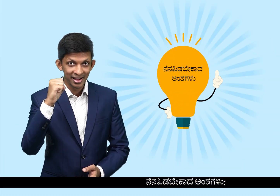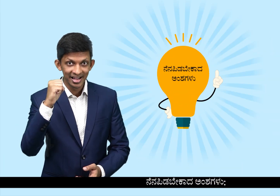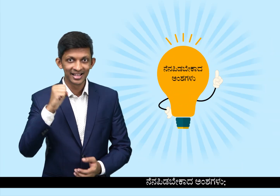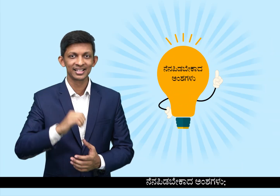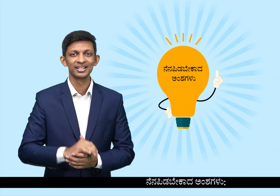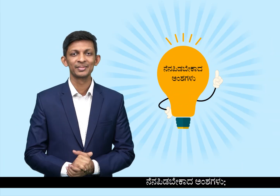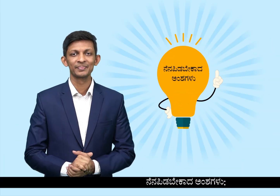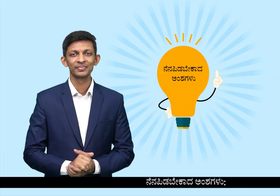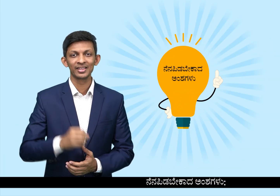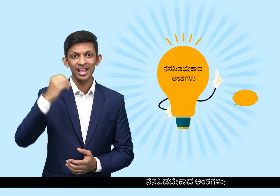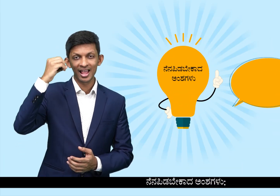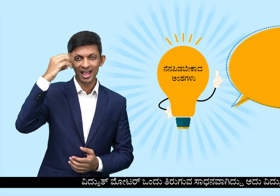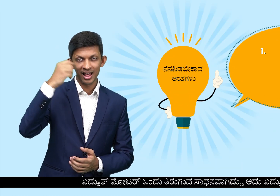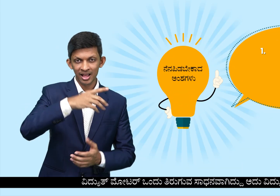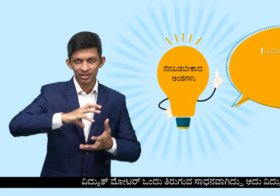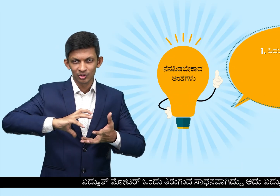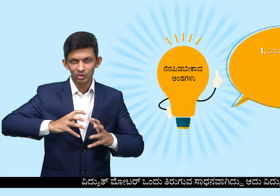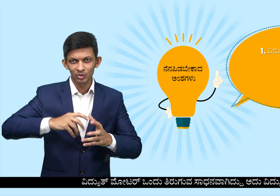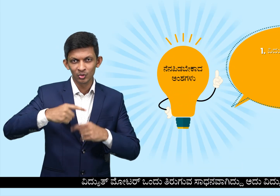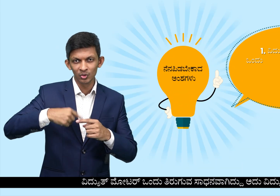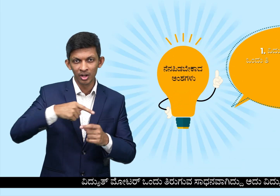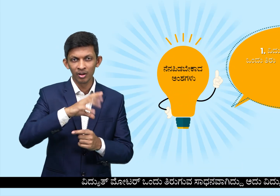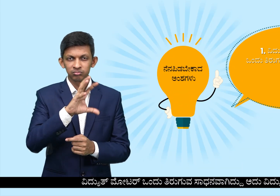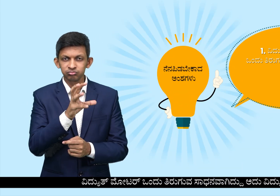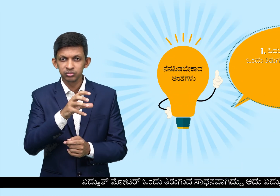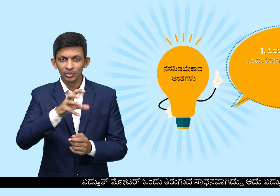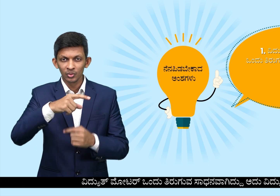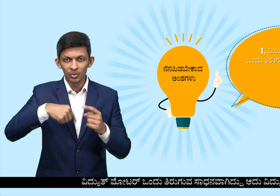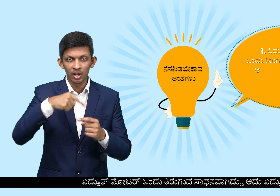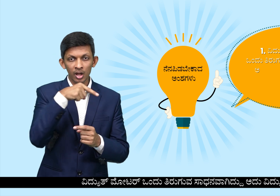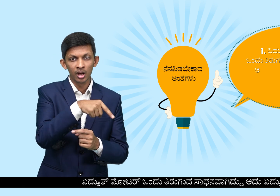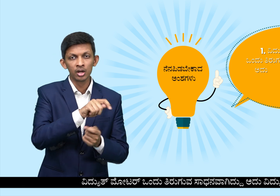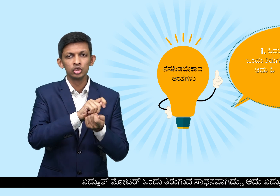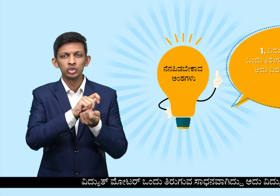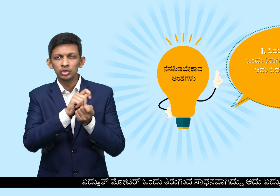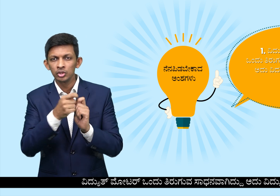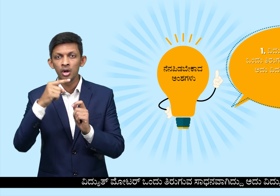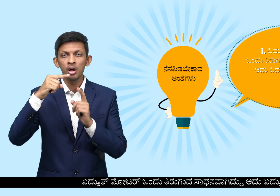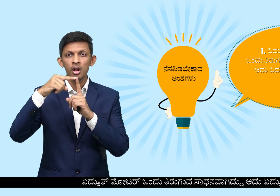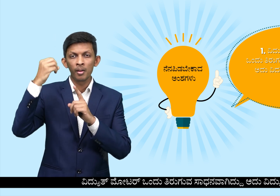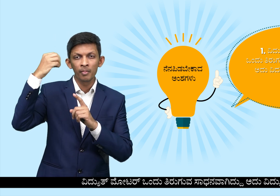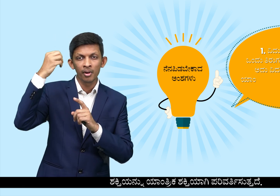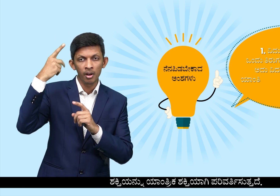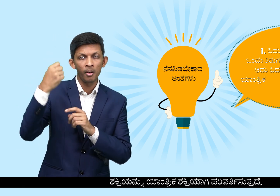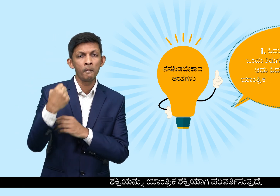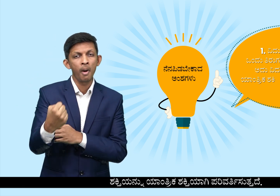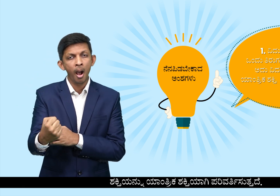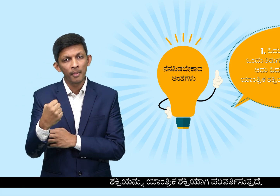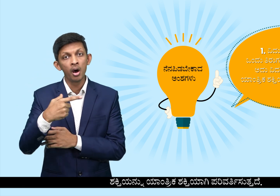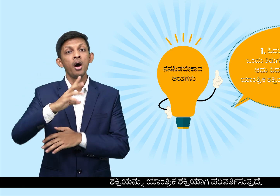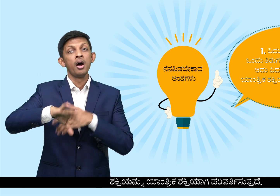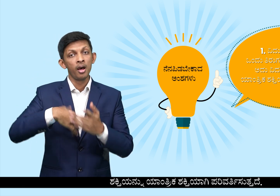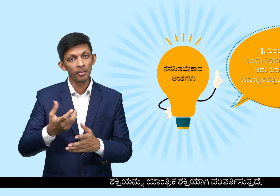ನೆನಪಿಡಬೇಕಾದ ಅಂಶಗಳು: 1. ವಿದ್ಯುತ್ ಮೋಟಾರ್ ಒಂದು ತಿರುಗುವ ಸಾಧನವಾಗಿದ್ದು ಅದು ವಿದ್ಯುತ್ ಶಕ್ತಿಯನ್ನು